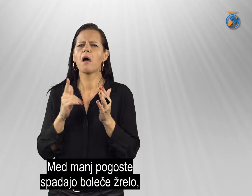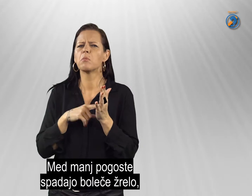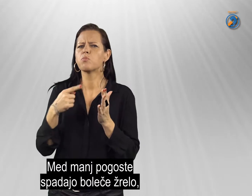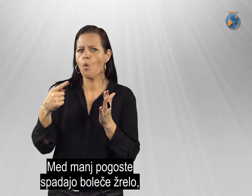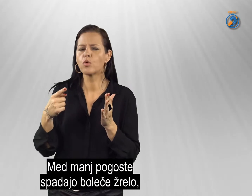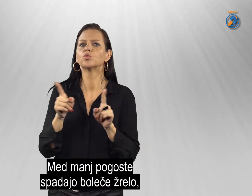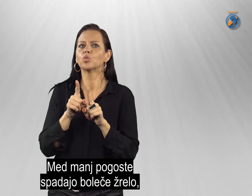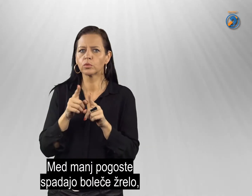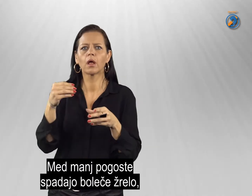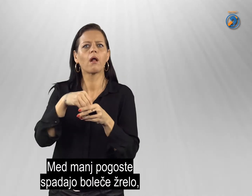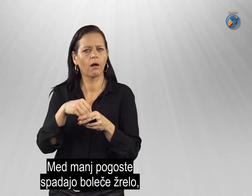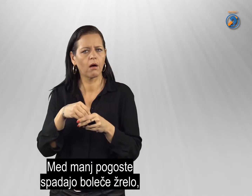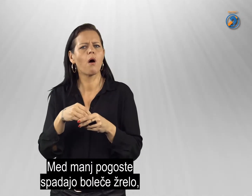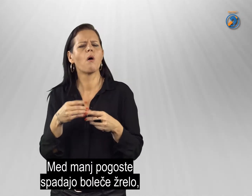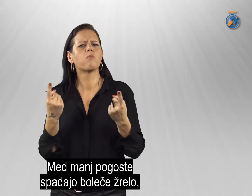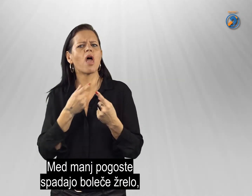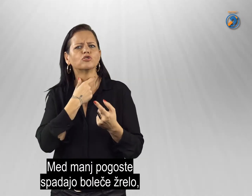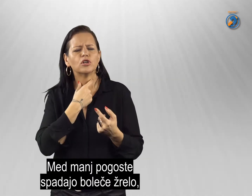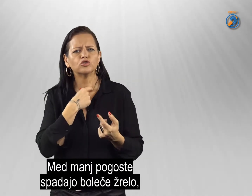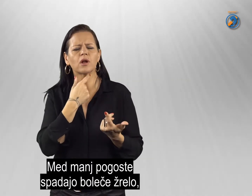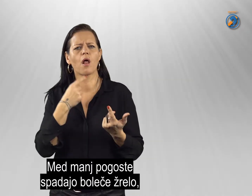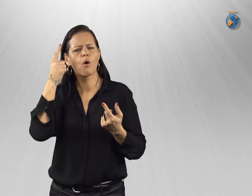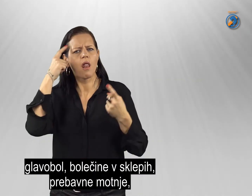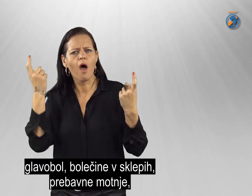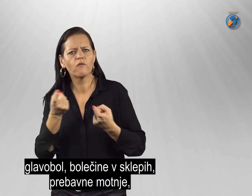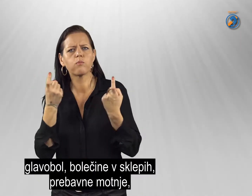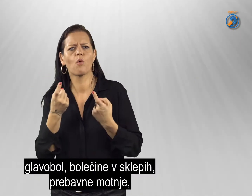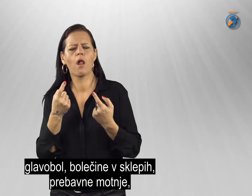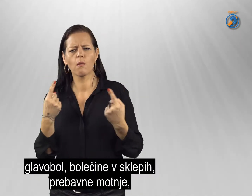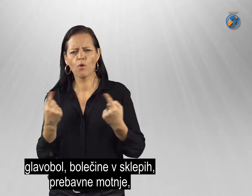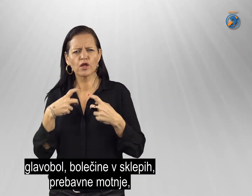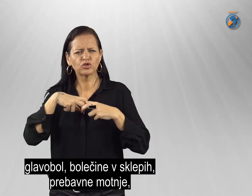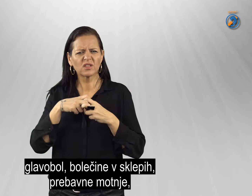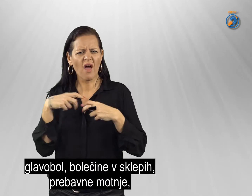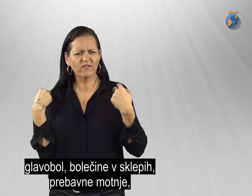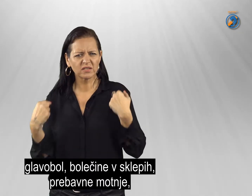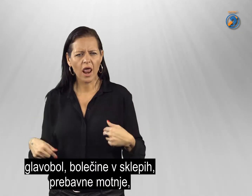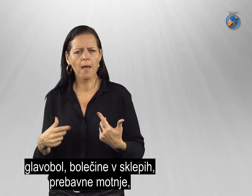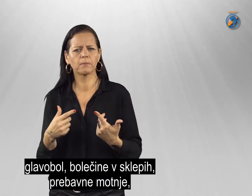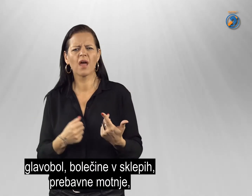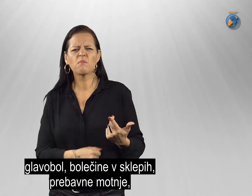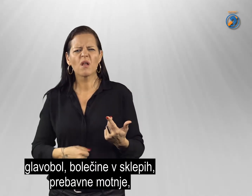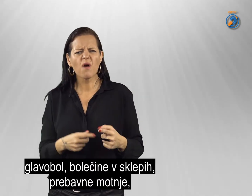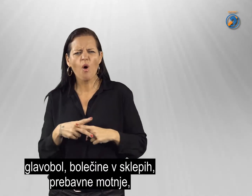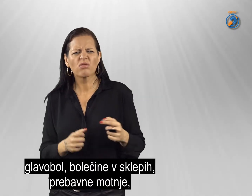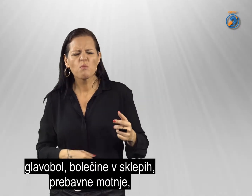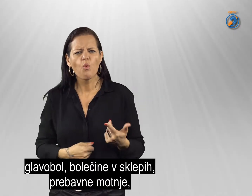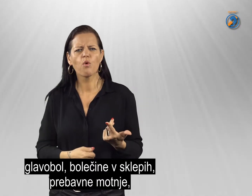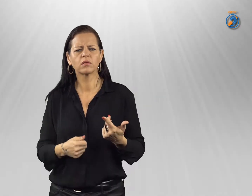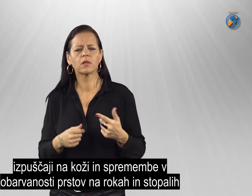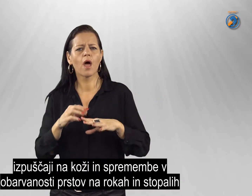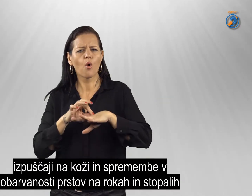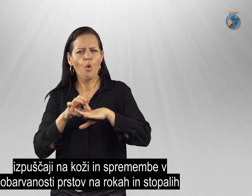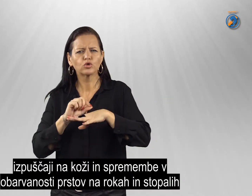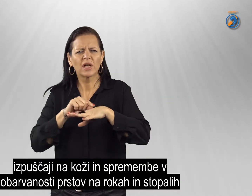Med manj pogoste spadajo boleče žrelo, glavobol, bolečine v sklepih, prebavne motnje, izpuščaji